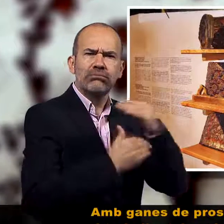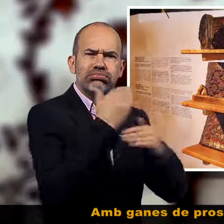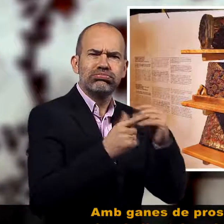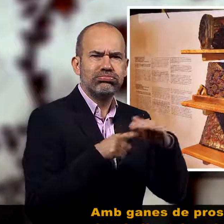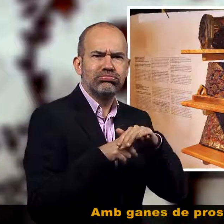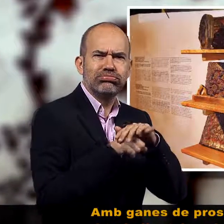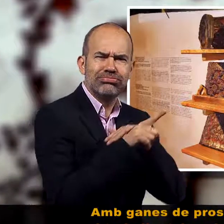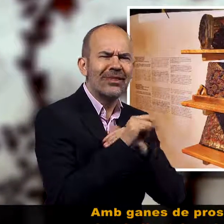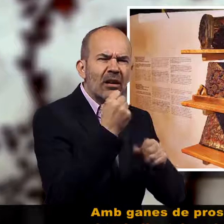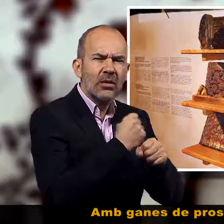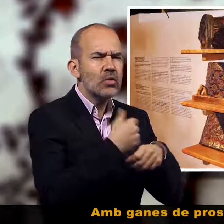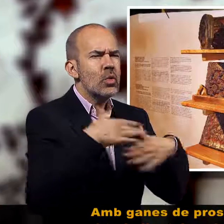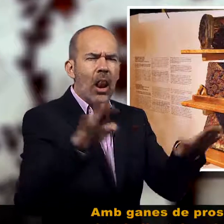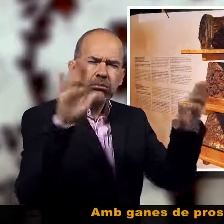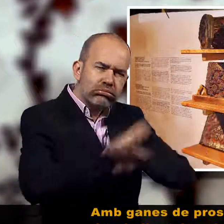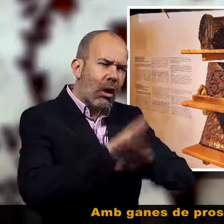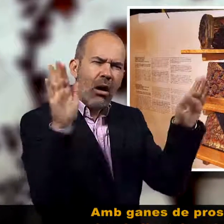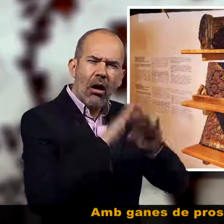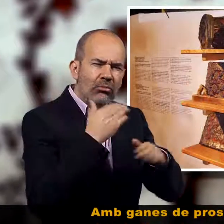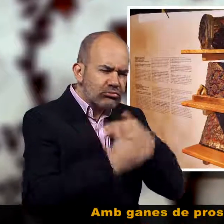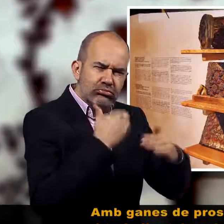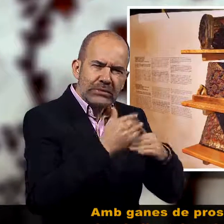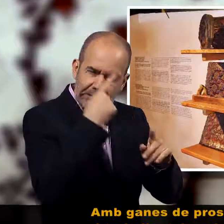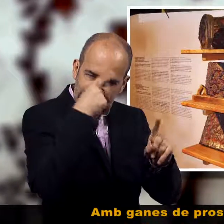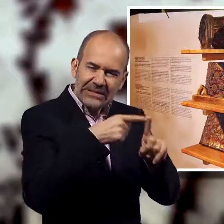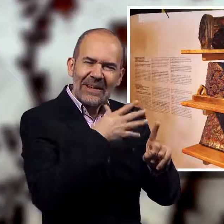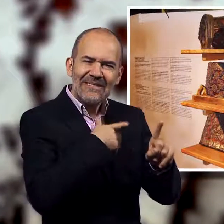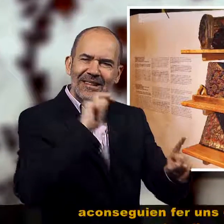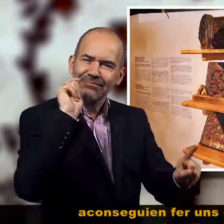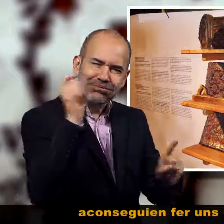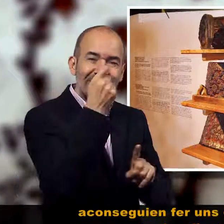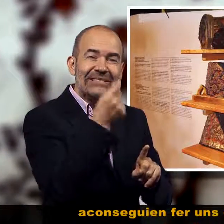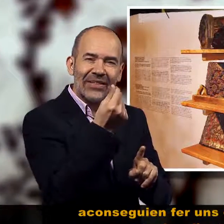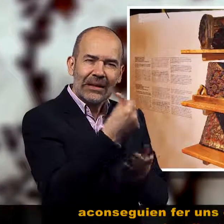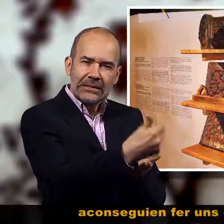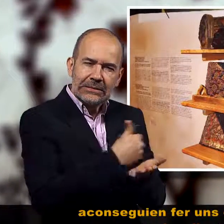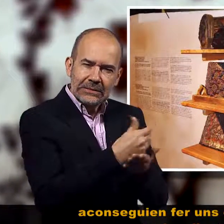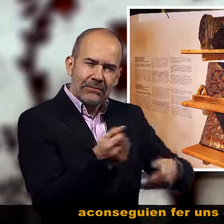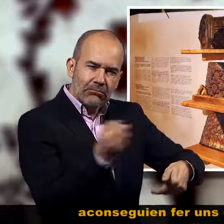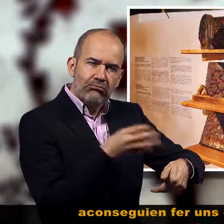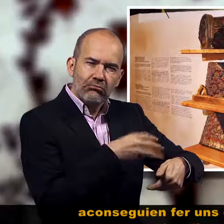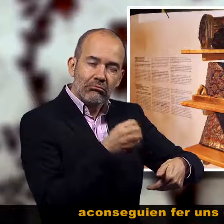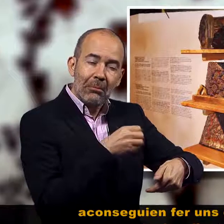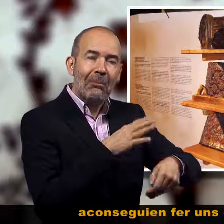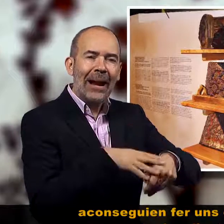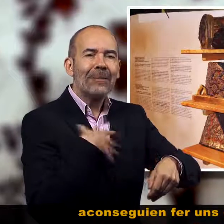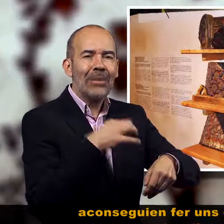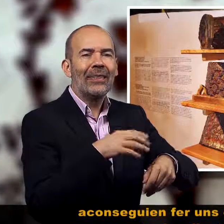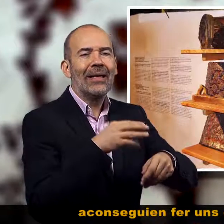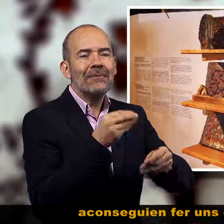Amb ganes de prosperar i treballant de sol a sol, aconseguien fer uns estalvis per posar